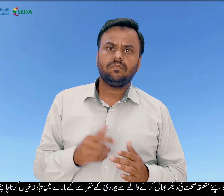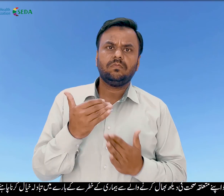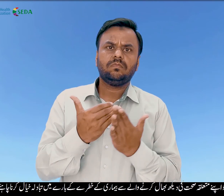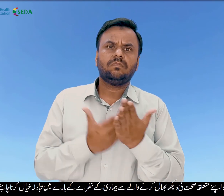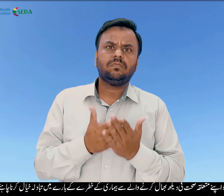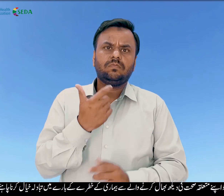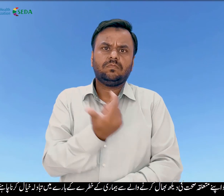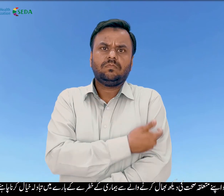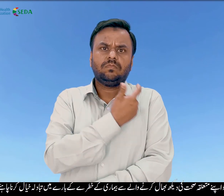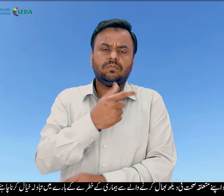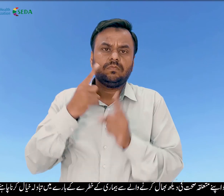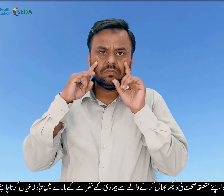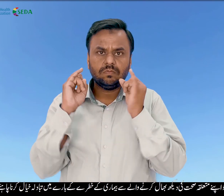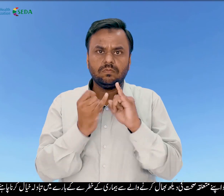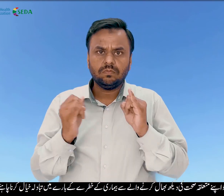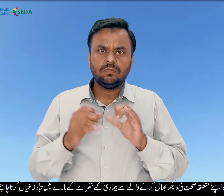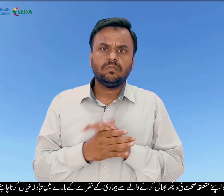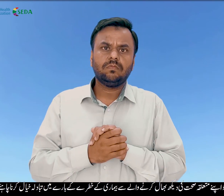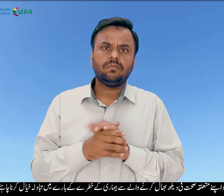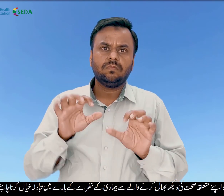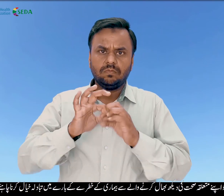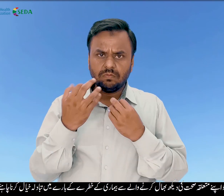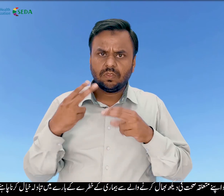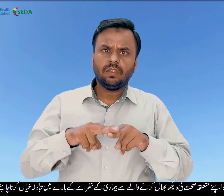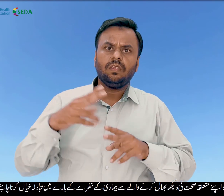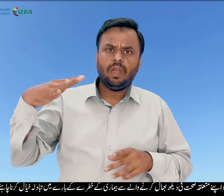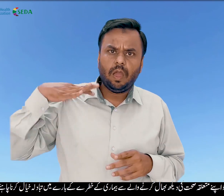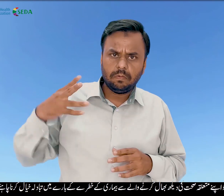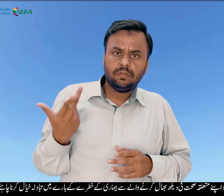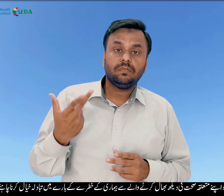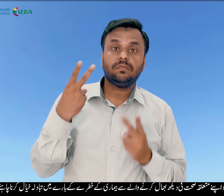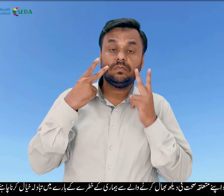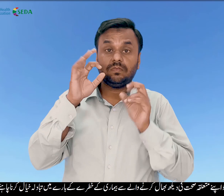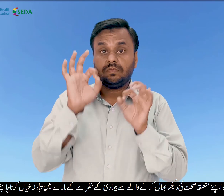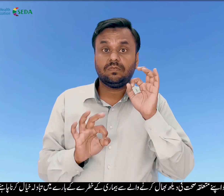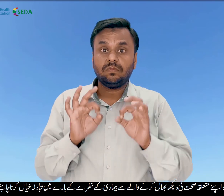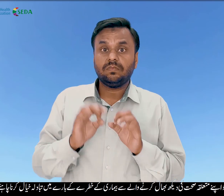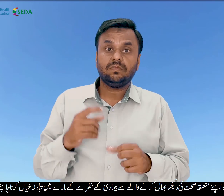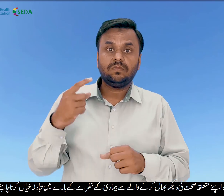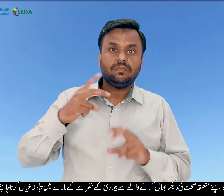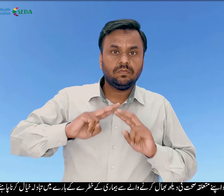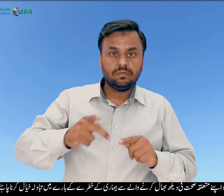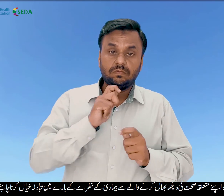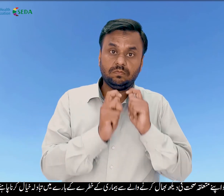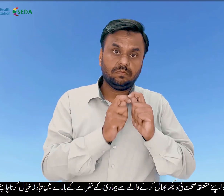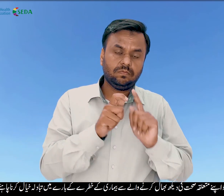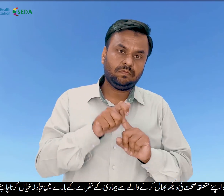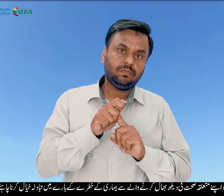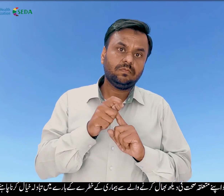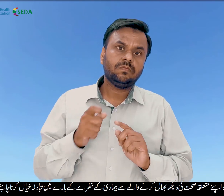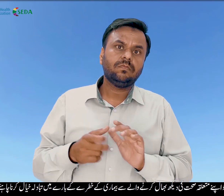اپنے متعلقہ صحت کی دیکھ بھال کرنے والے سے بیماری کے خطرے کے بارے میں تبادلہ خیال کرنا